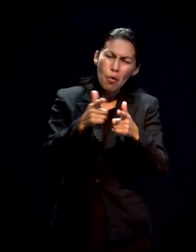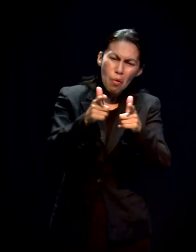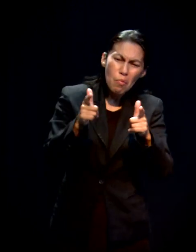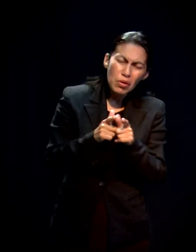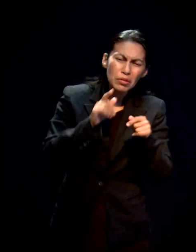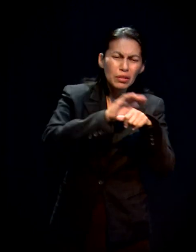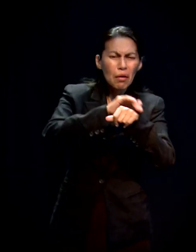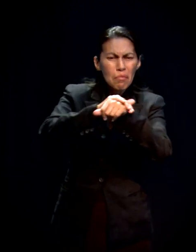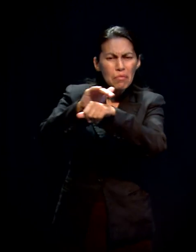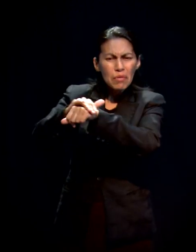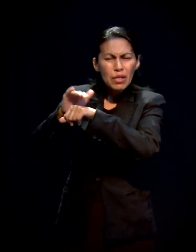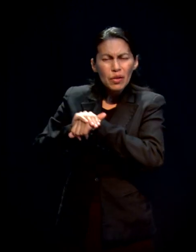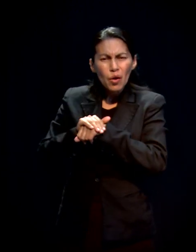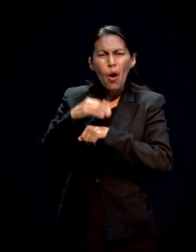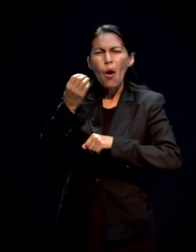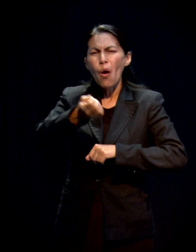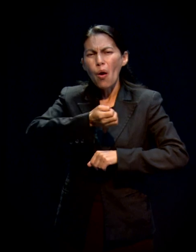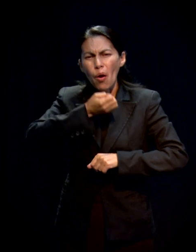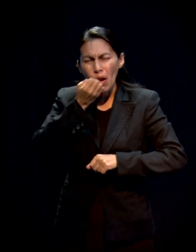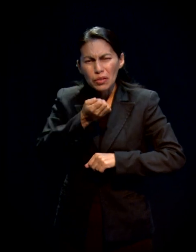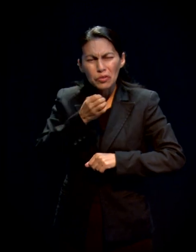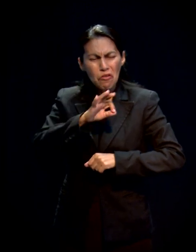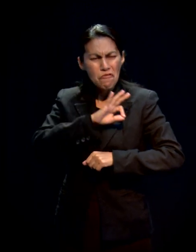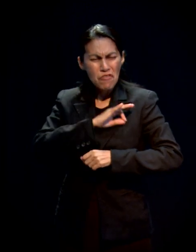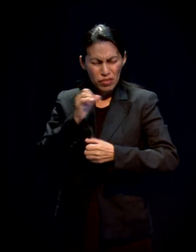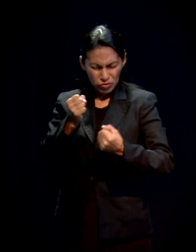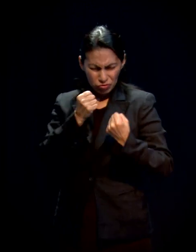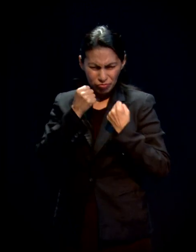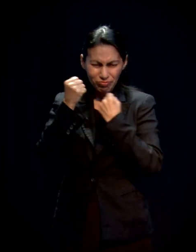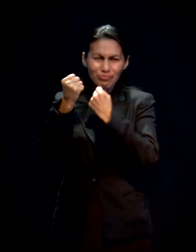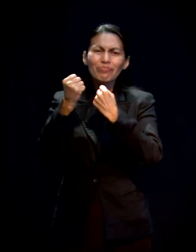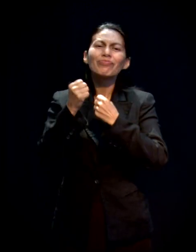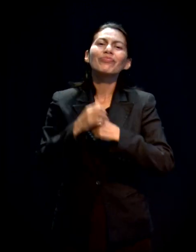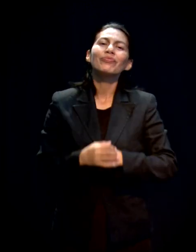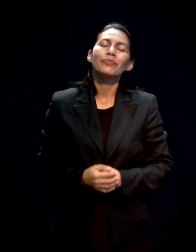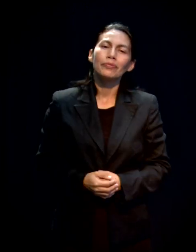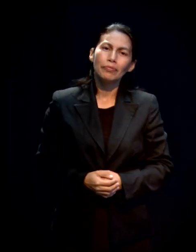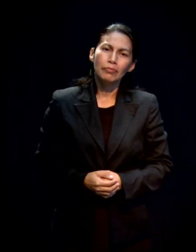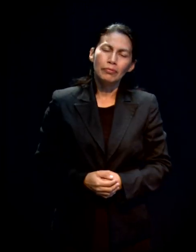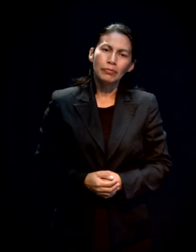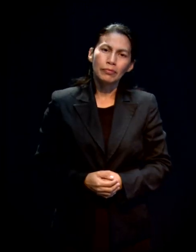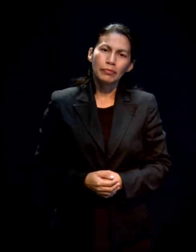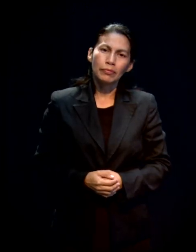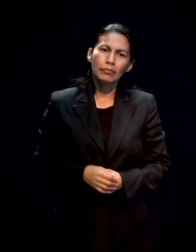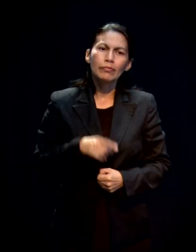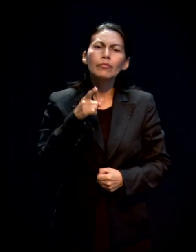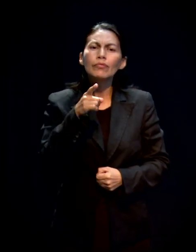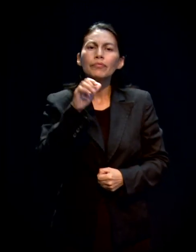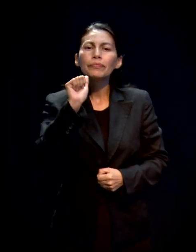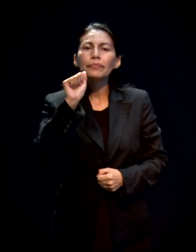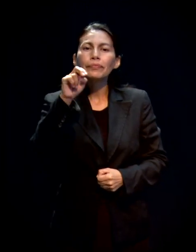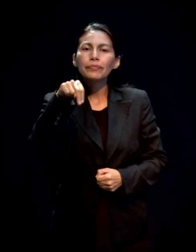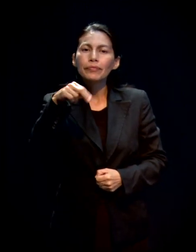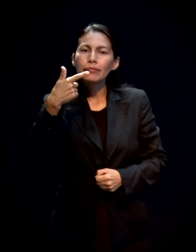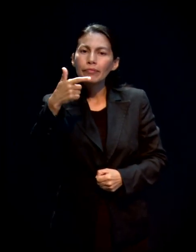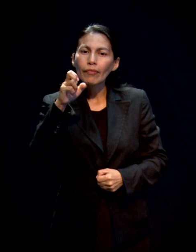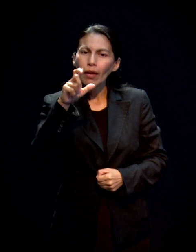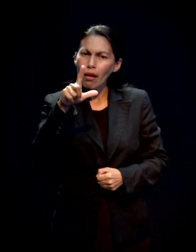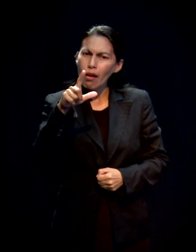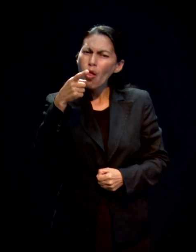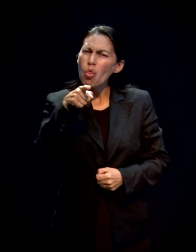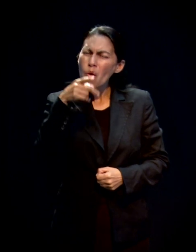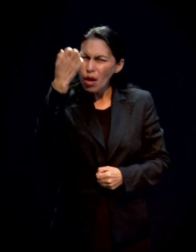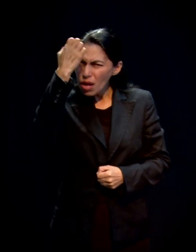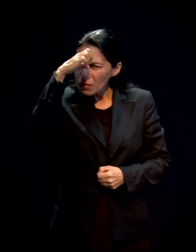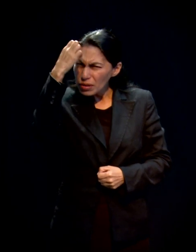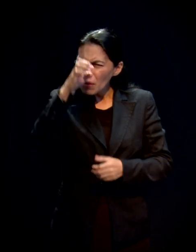amigos en oración fortalecidos con la fe en dios ángel cuéntanos